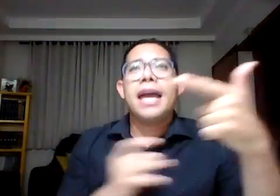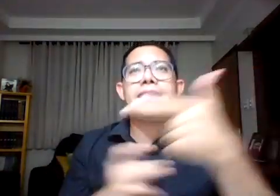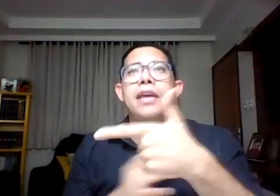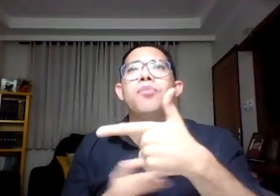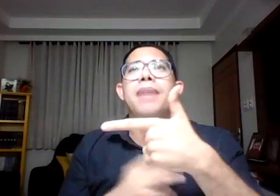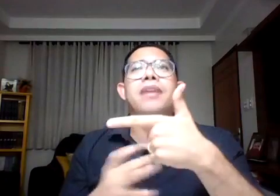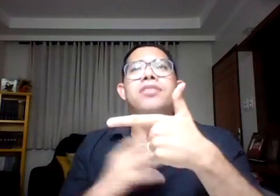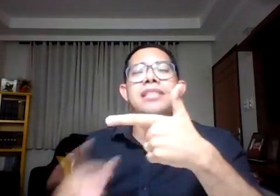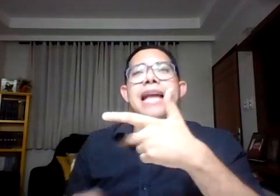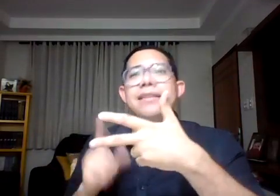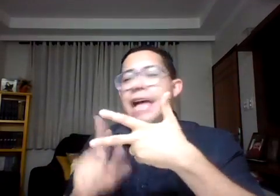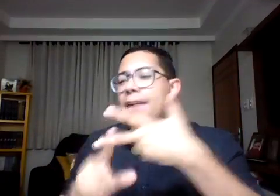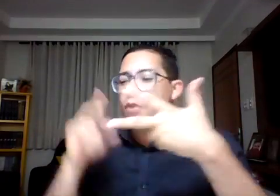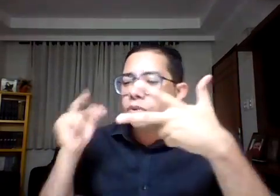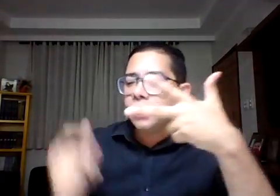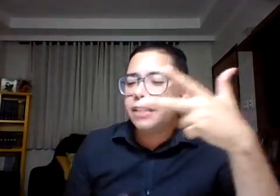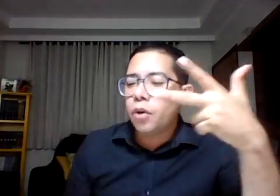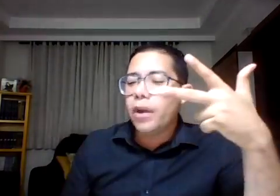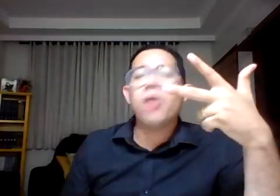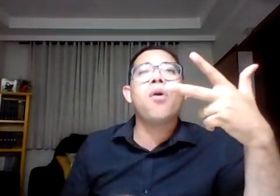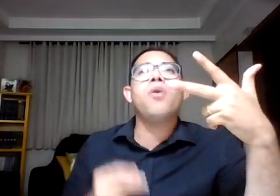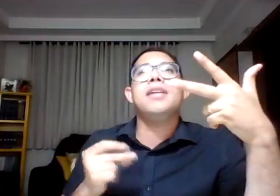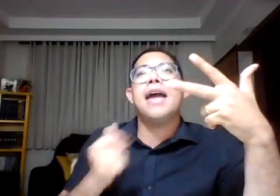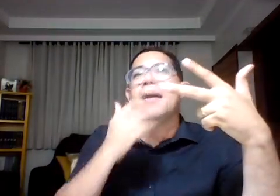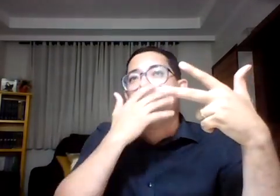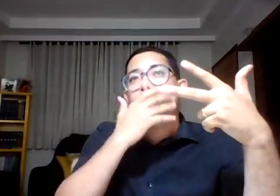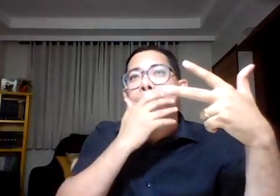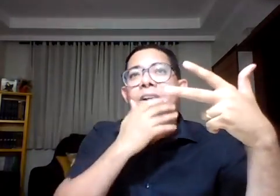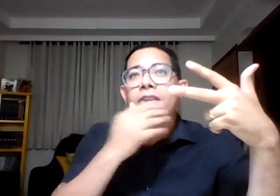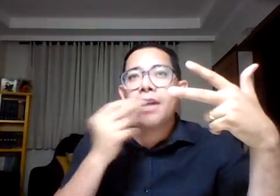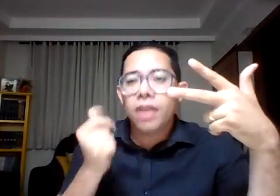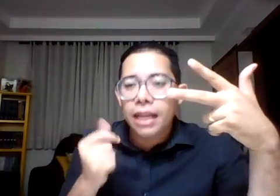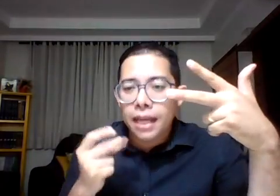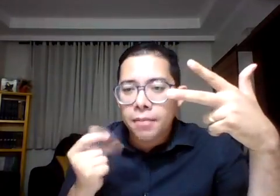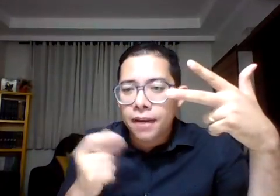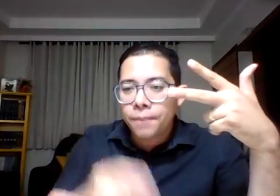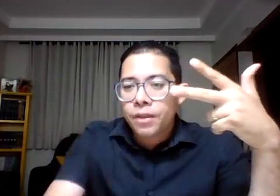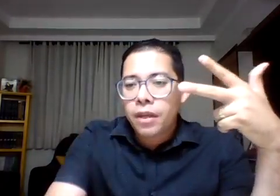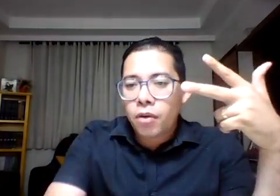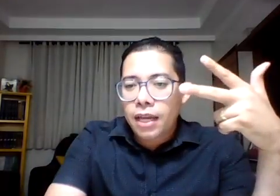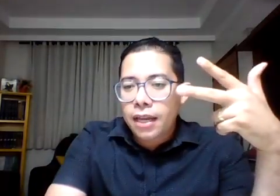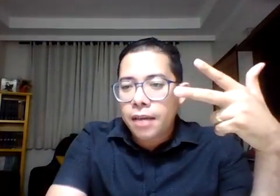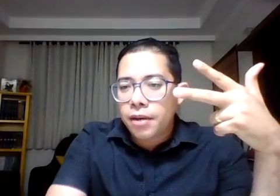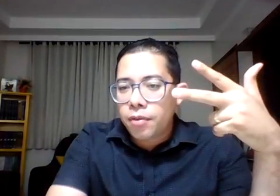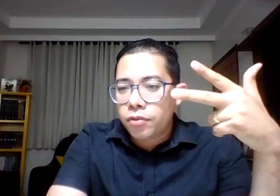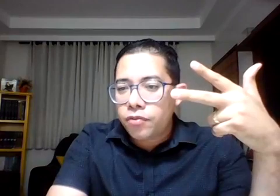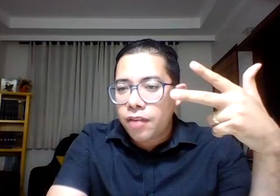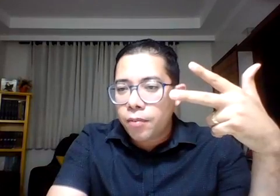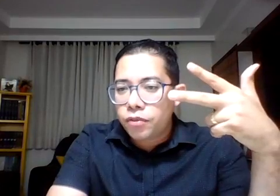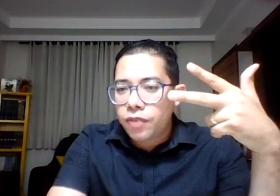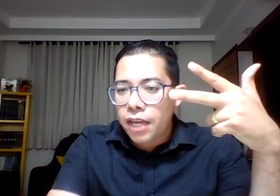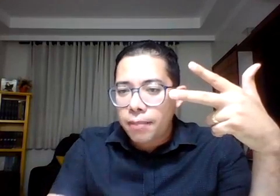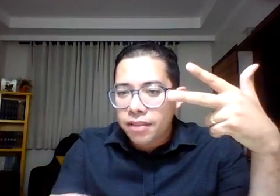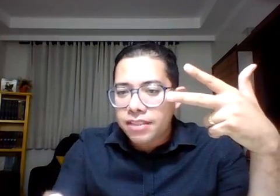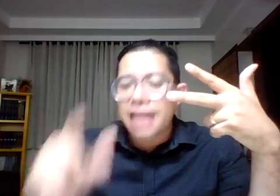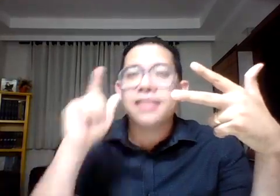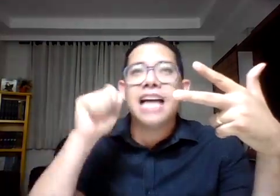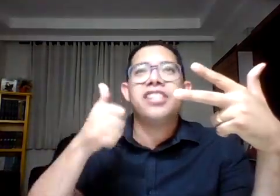ter o medo de sinalizar. O terceiro erro, qual que é? Vamos ver que alguém lembra. Se alguém lembra, vamos ver. Medo de sinalizar, a